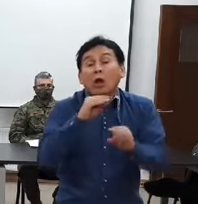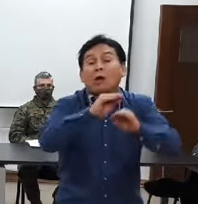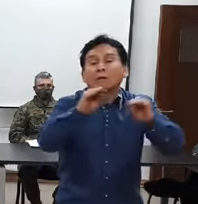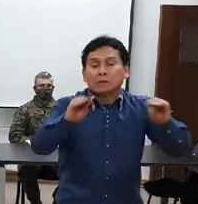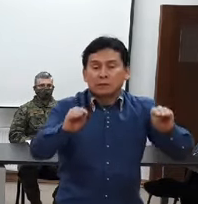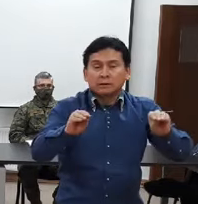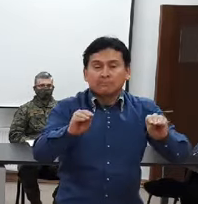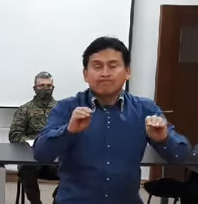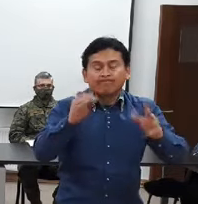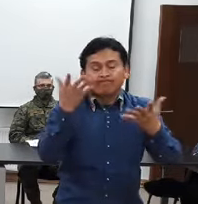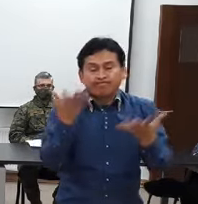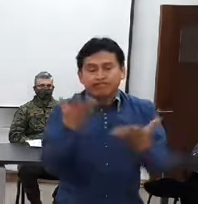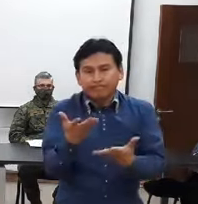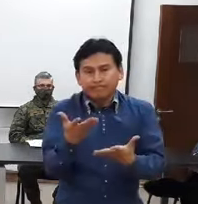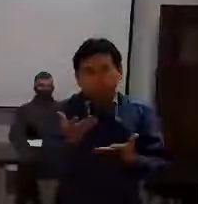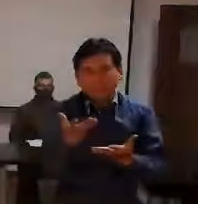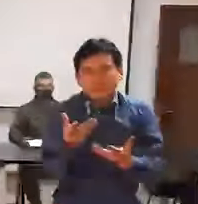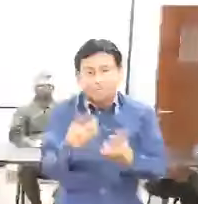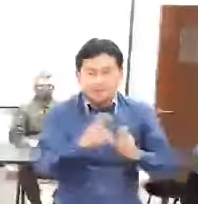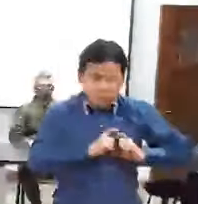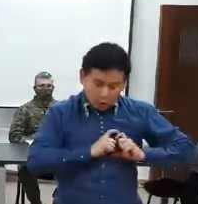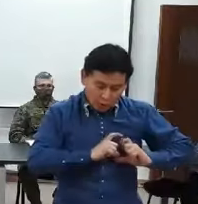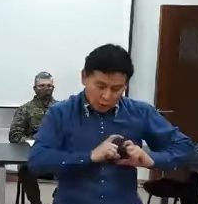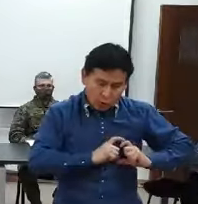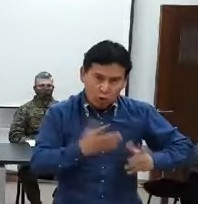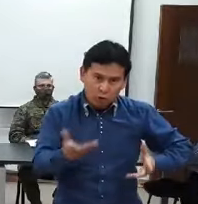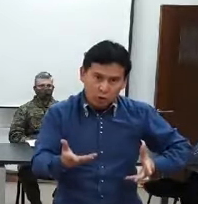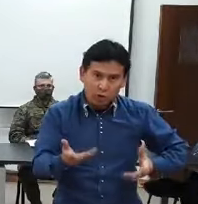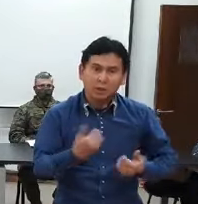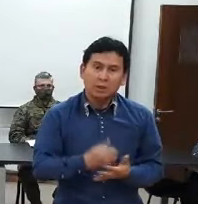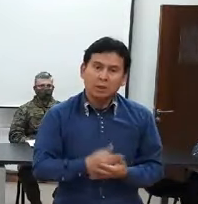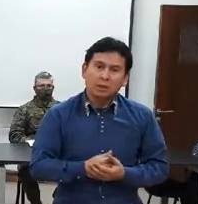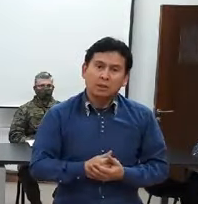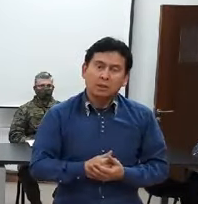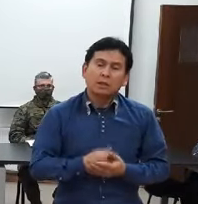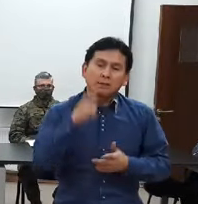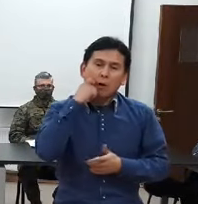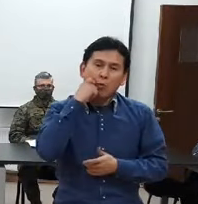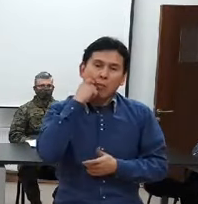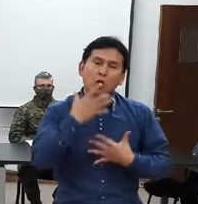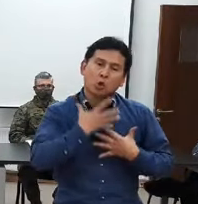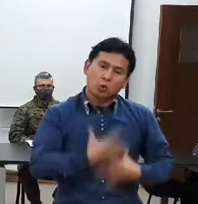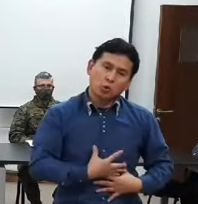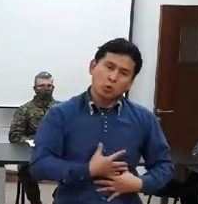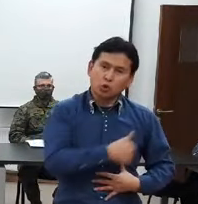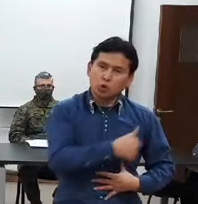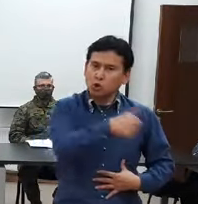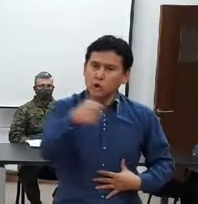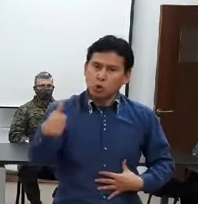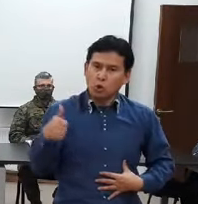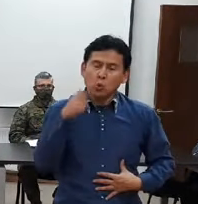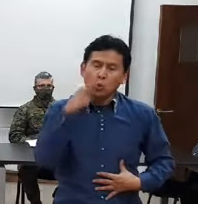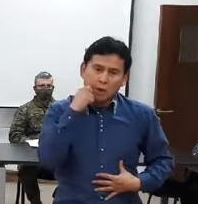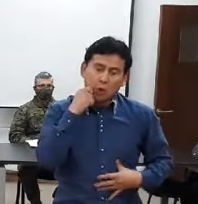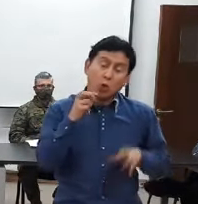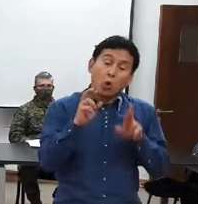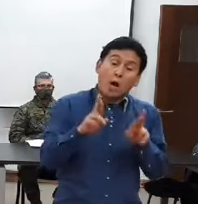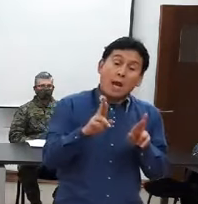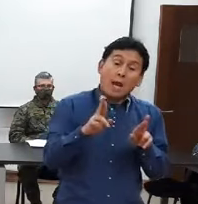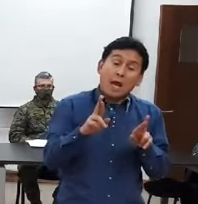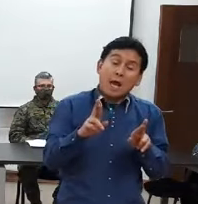al sentido del corazón, de la parte humanitaria que tenemos todos como seres humanos. Ojalá